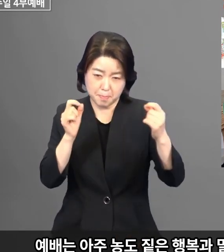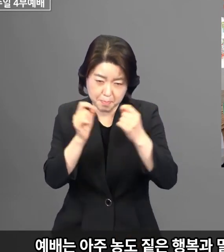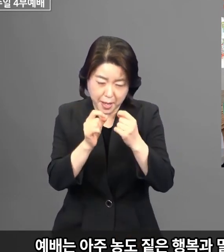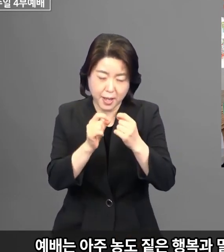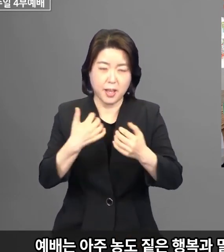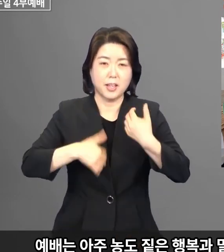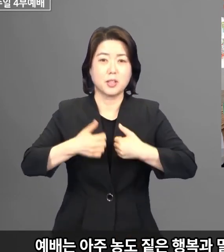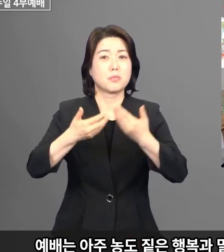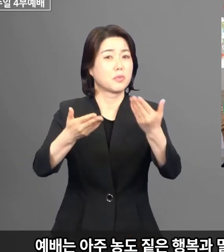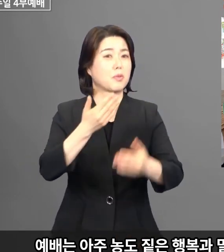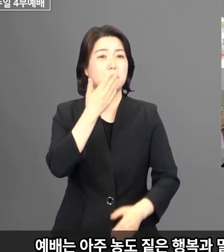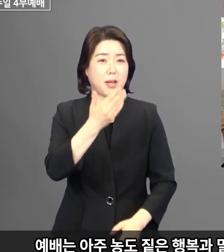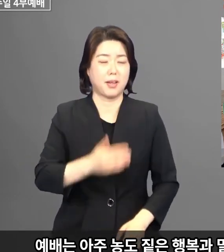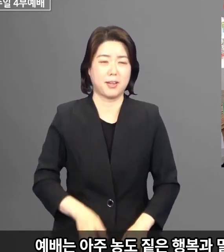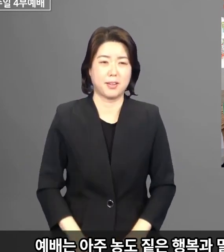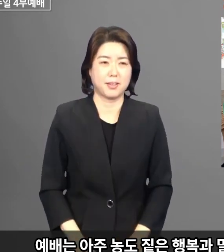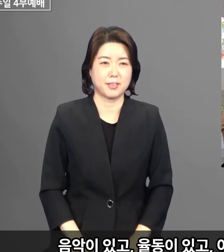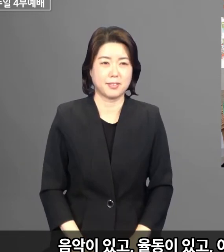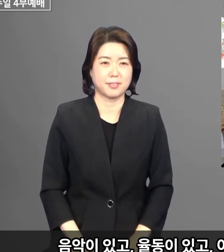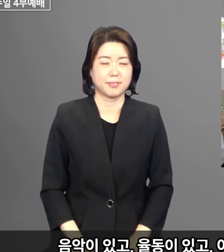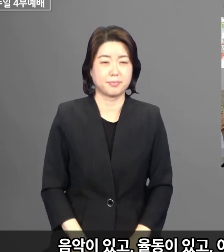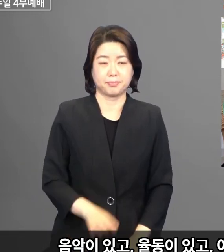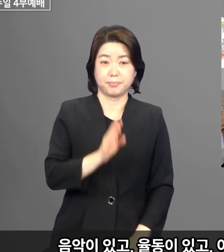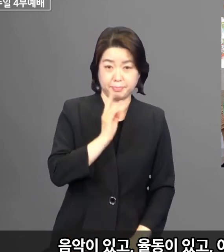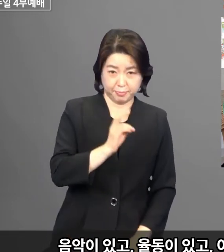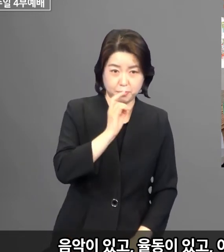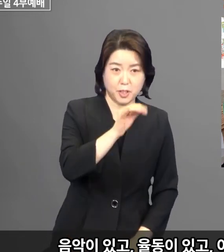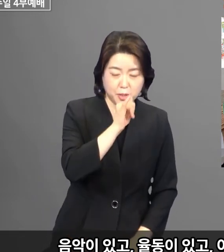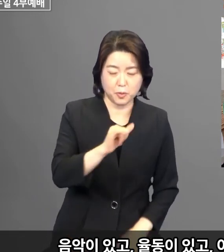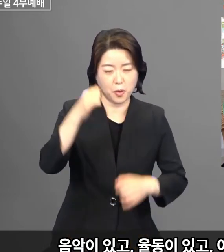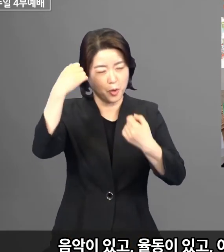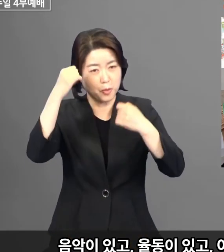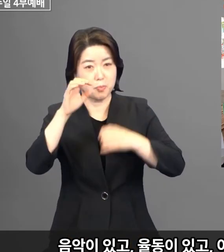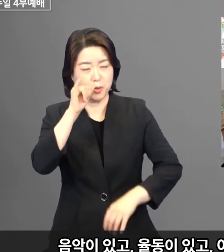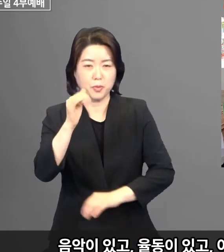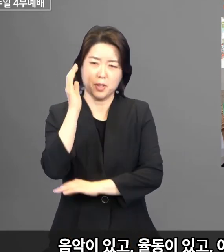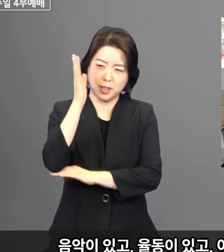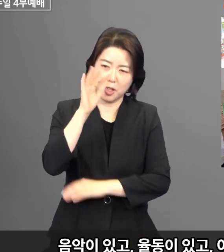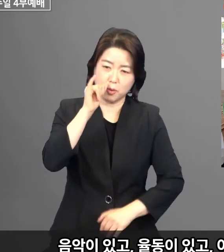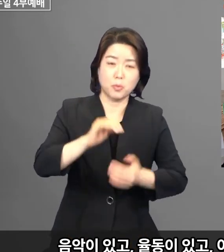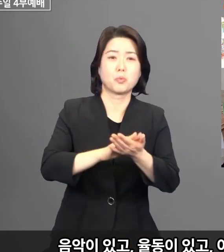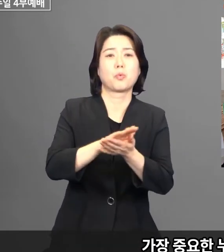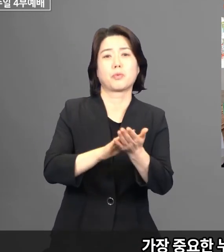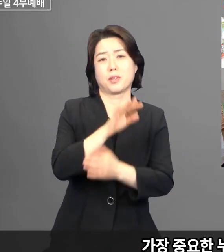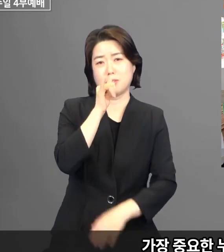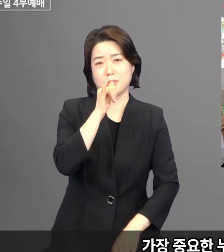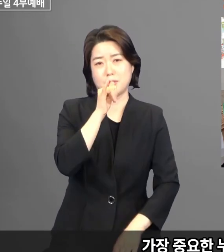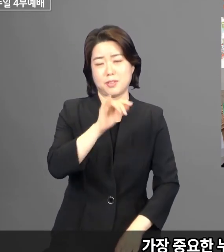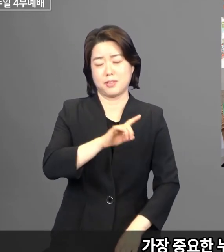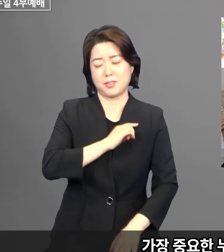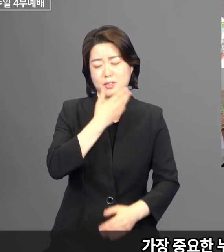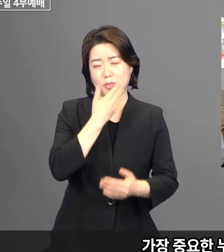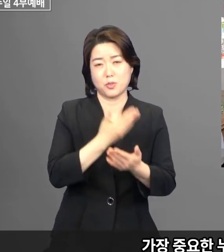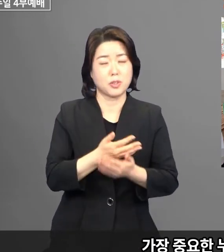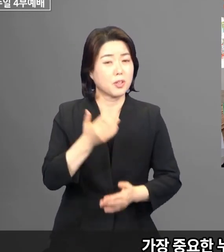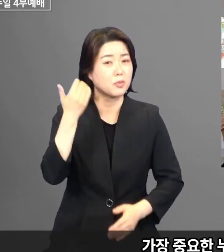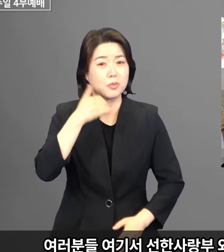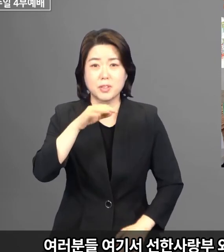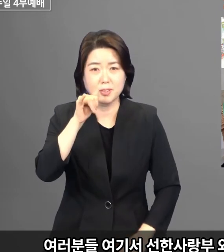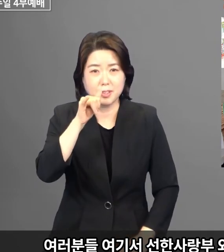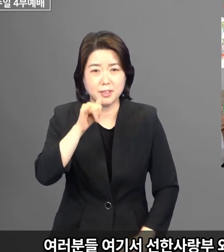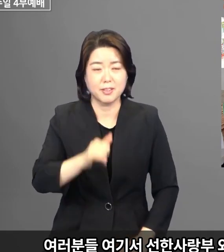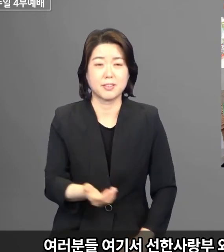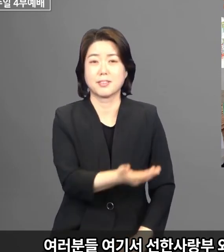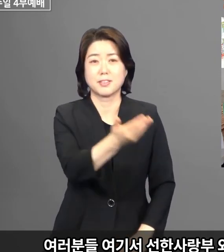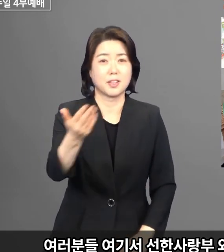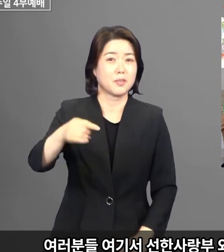기쁨을 선물하였습니다. 음악이 있고 율동이 있고 이야기 있고 놀이가 있습니다. 가장 중요한 누가 있습니까?